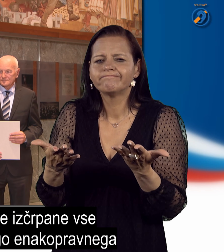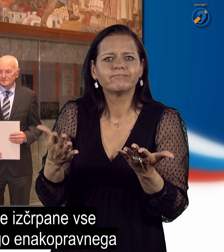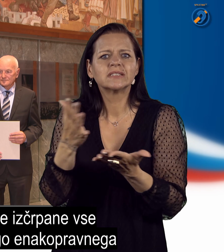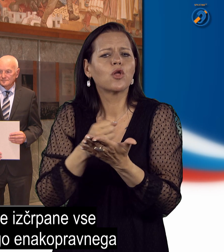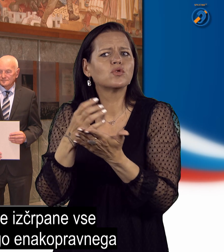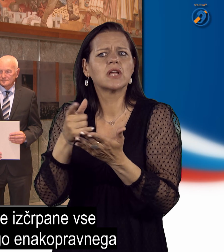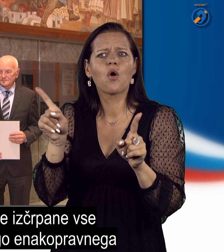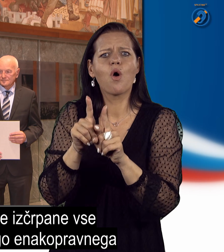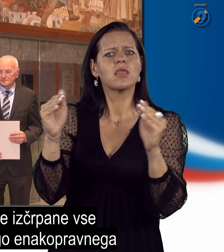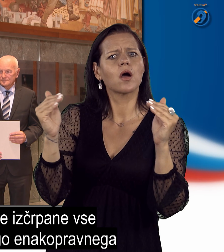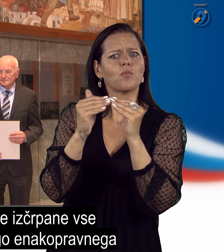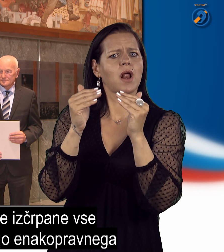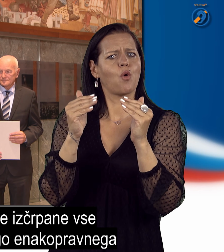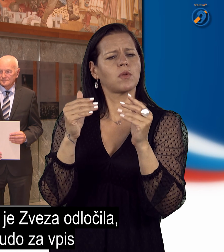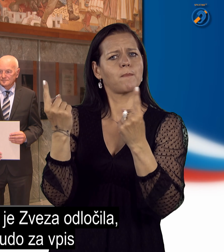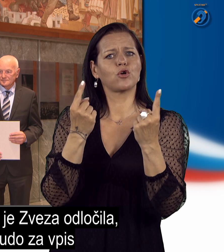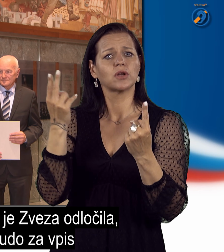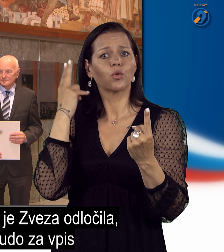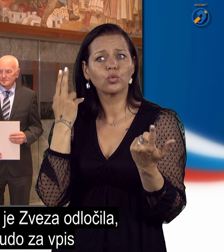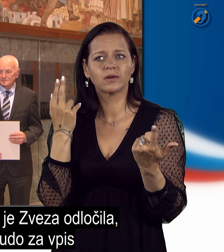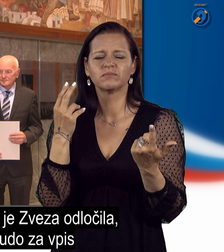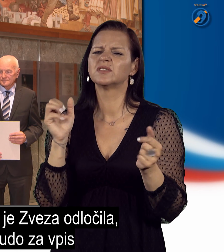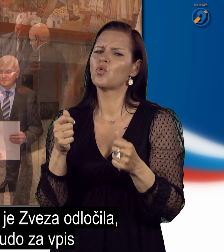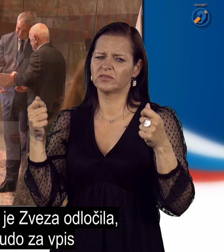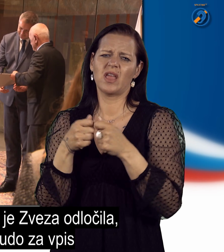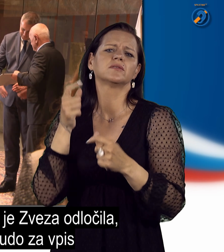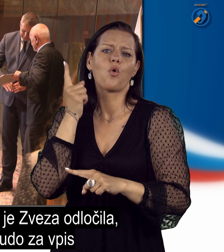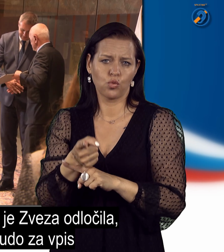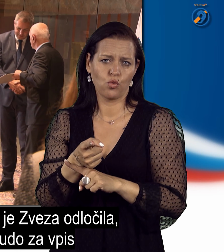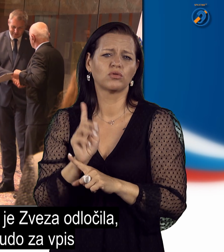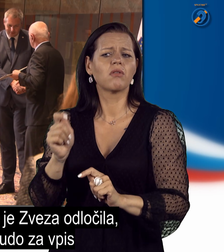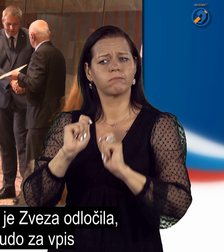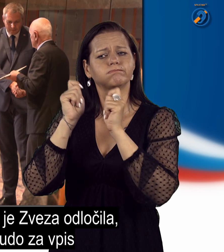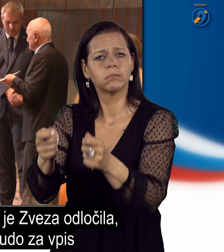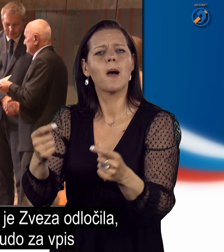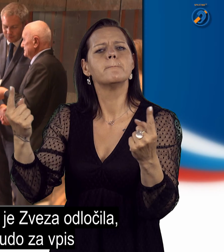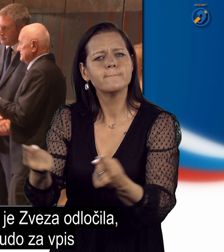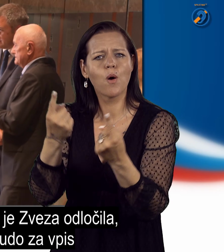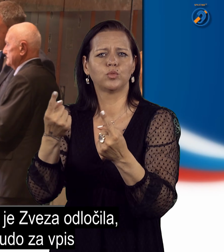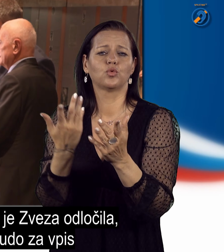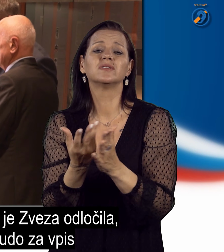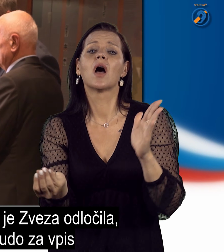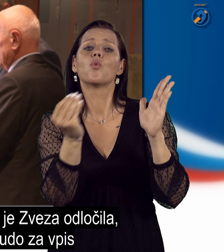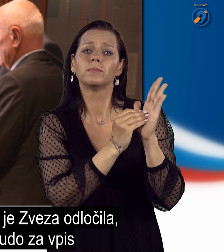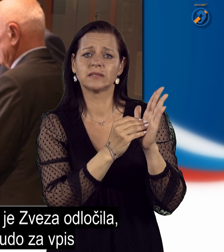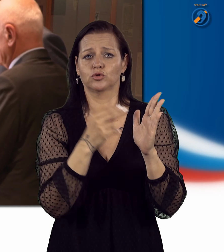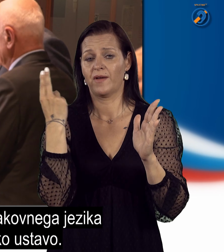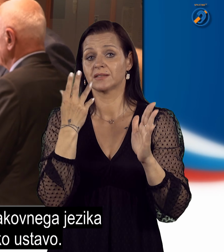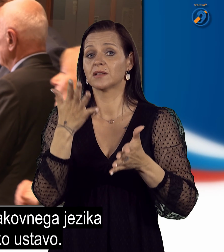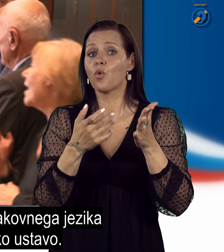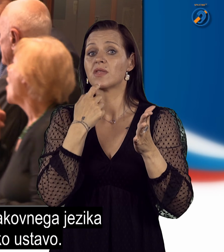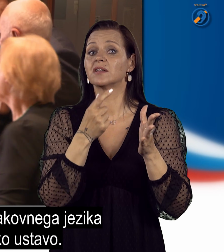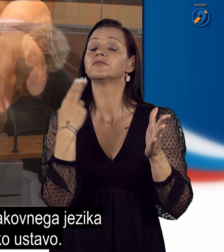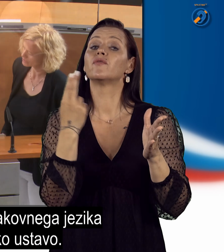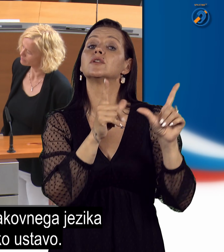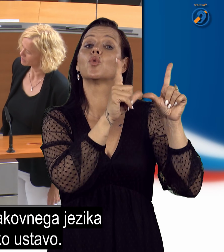enakopravnega položaja gluhih, se je zveza odločila, da vloži pobudo za vpis slovenskega znakovnega jezika v slovensko ustavo.